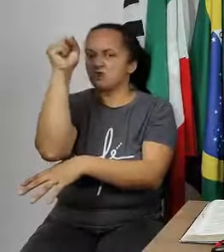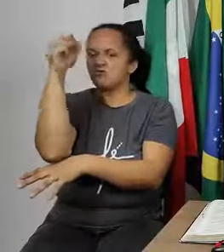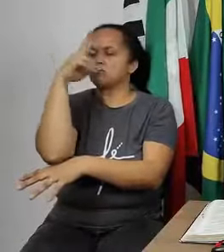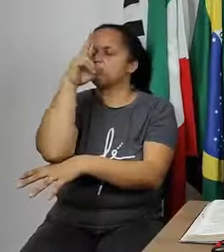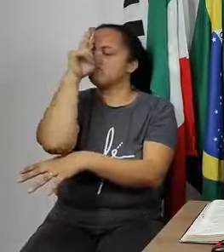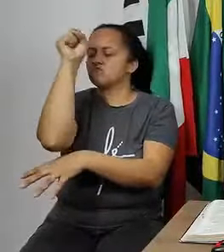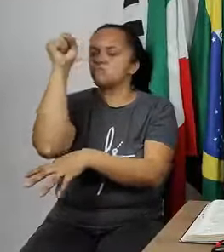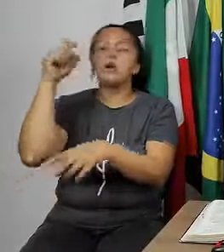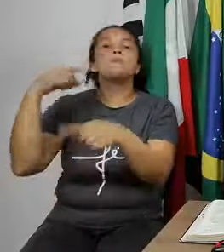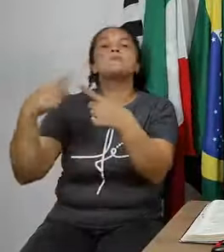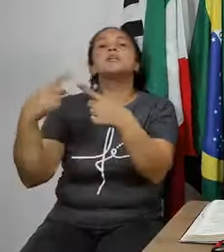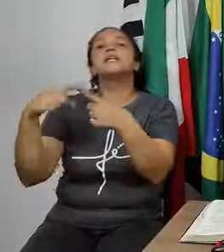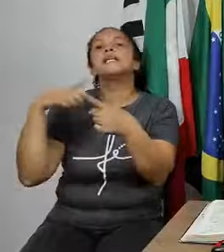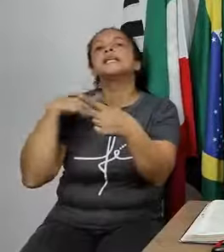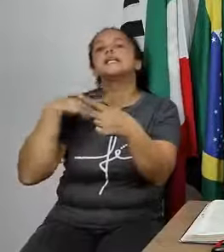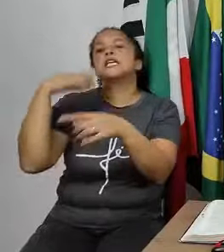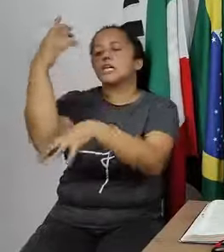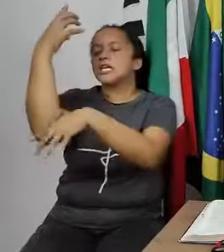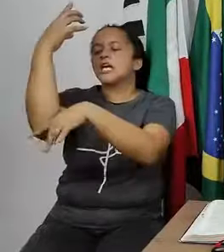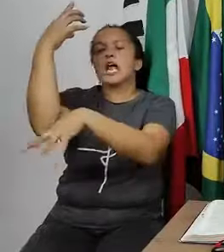inabalável, por causa da raiz.